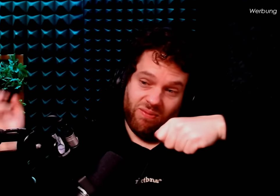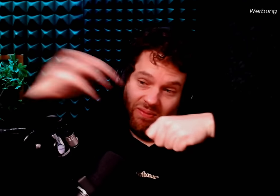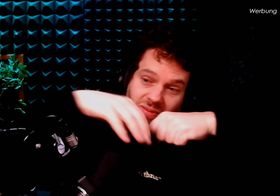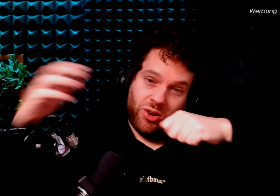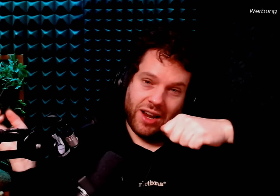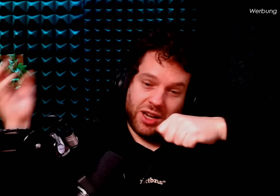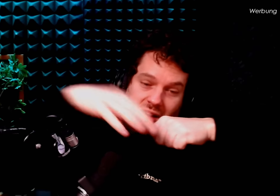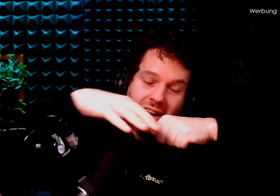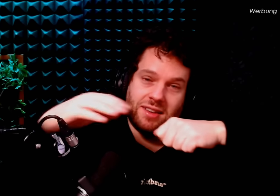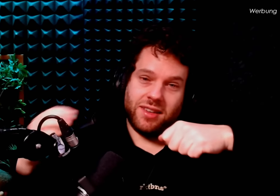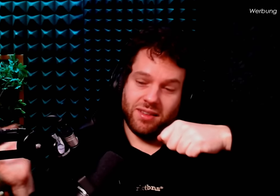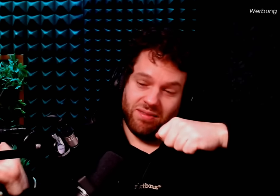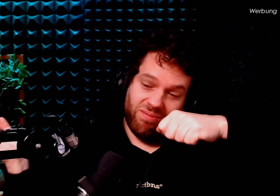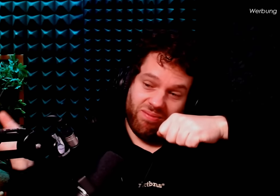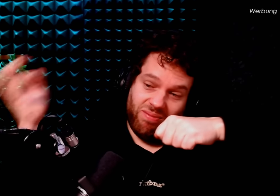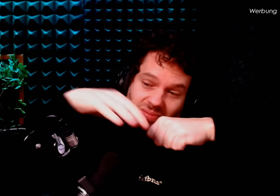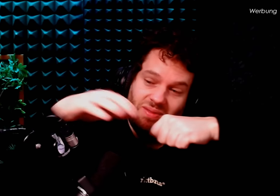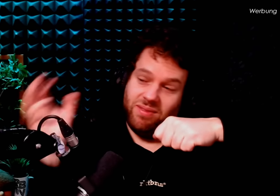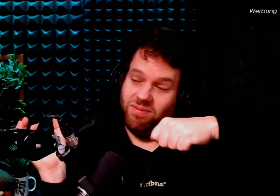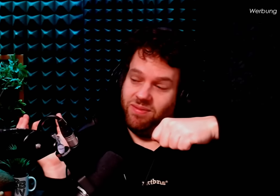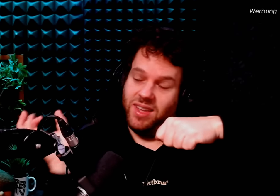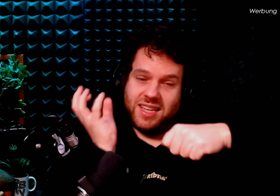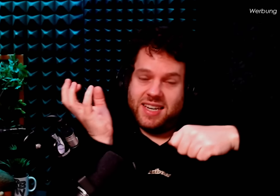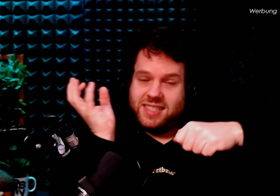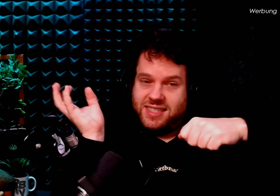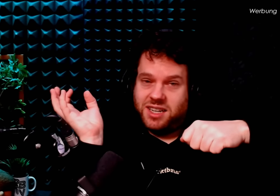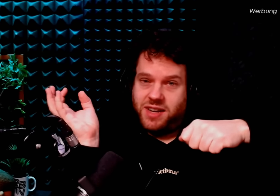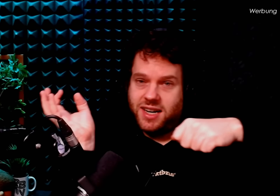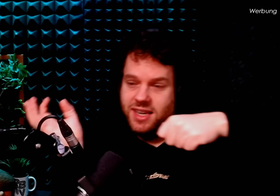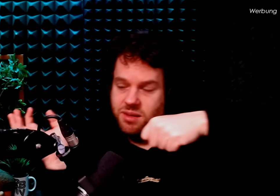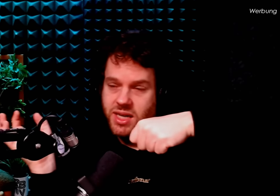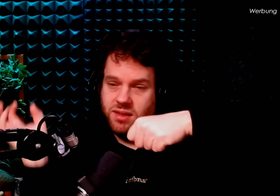Und dann Quark. Das ist ja Quark allgemein.